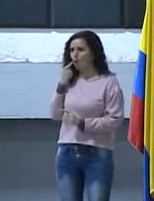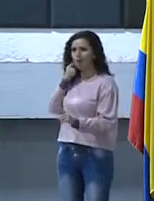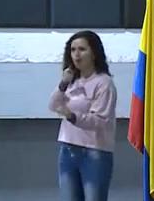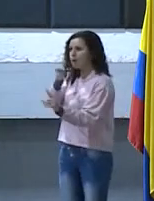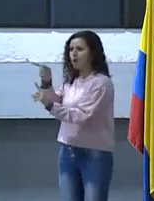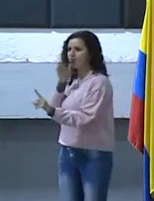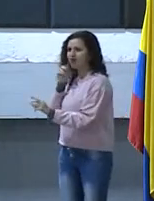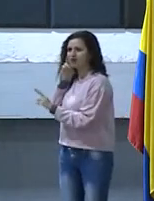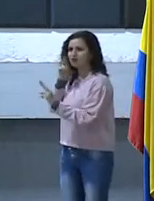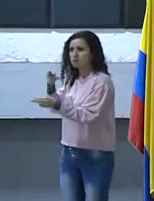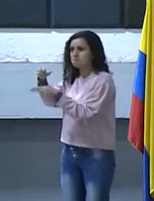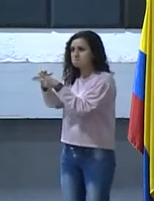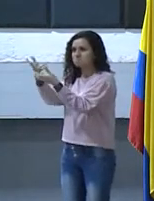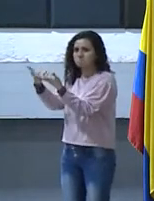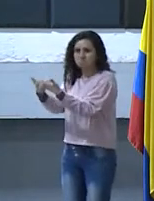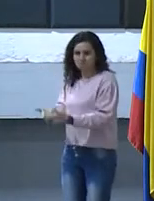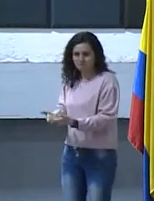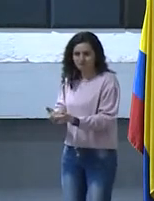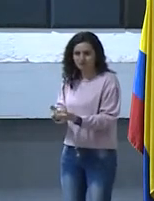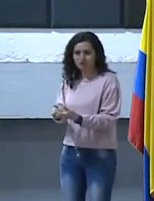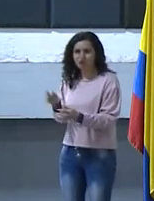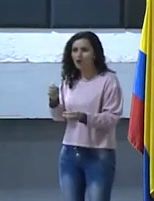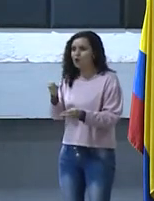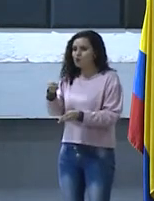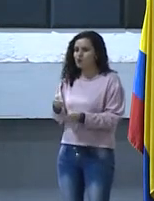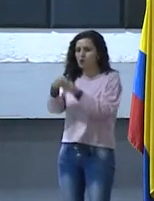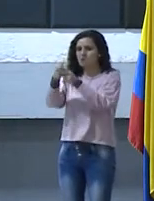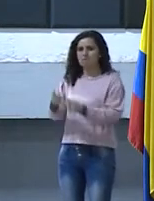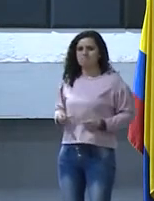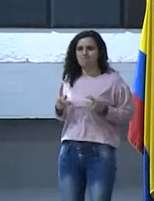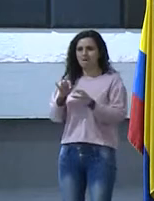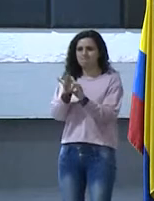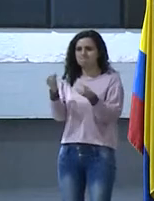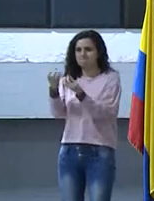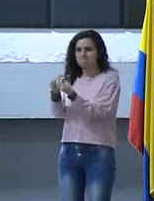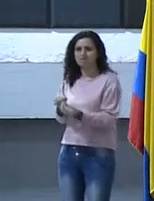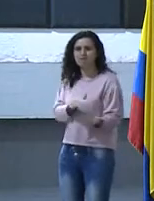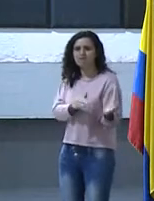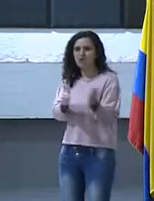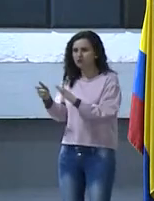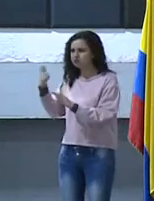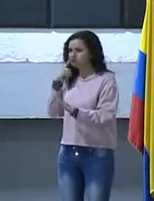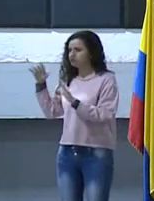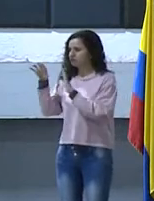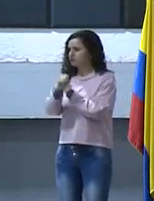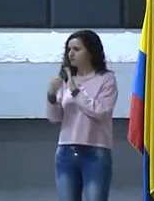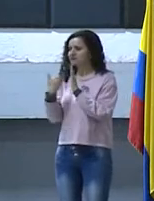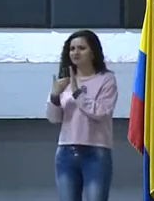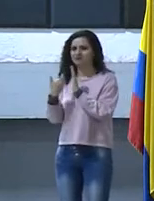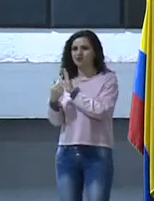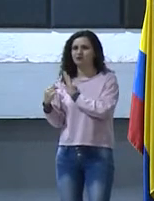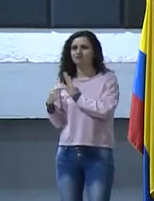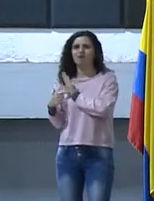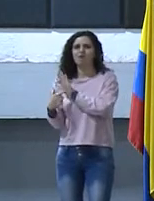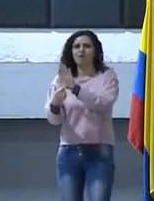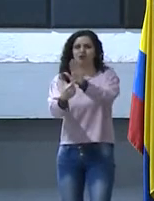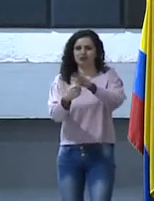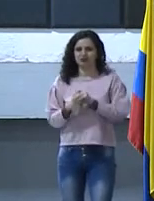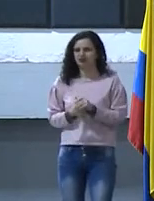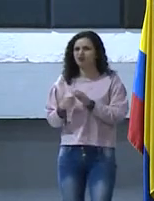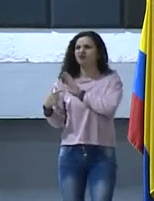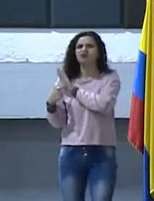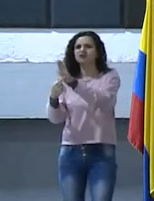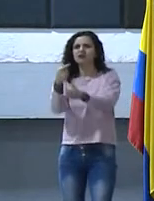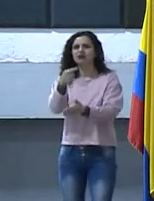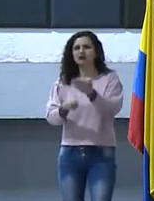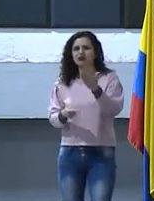muchos nombres sin vida dibujan retratan representan a un país